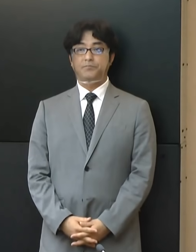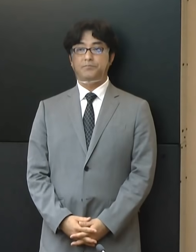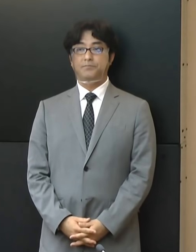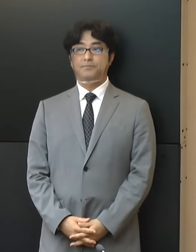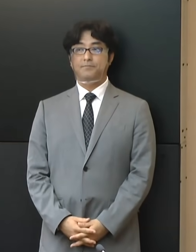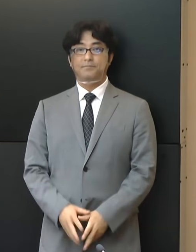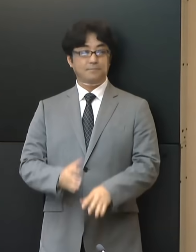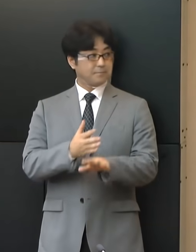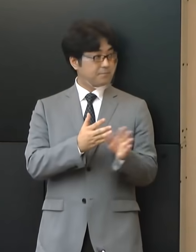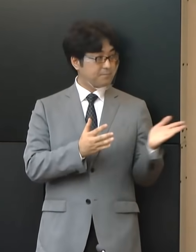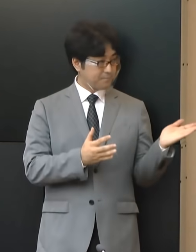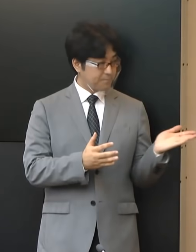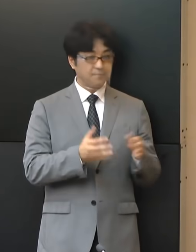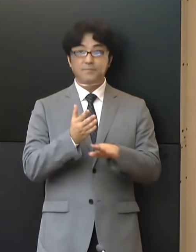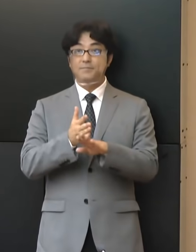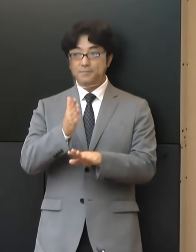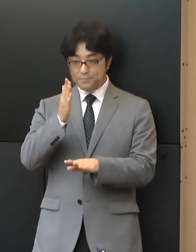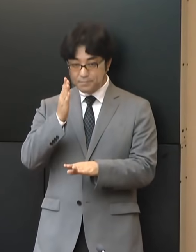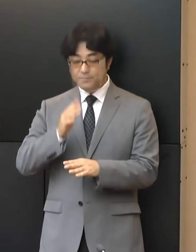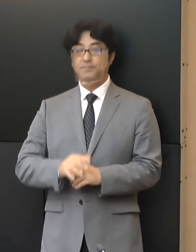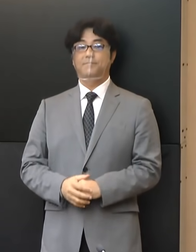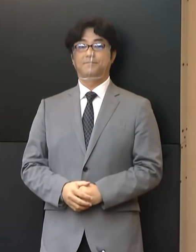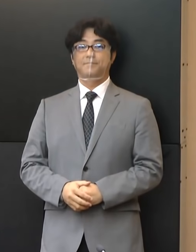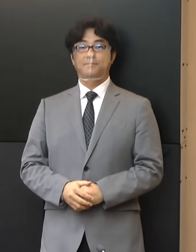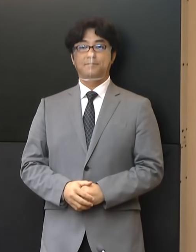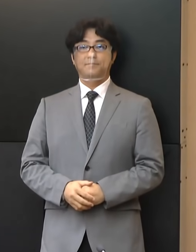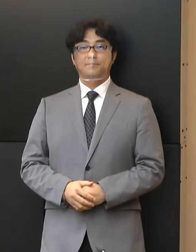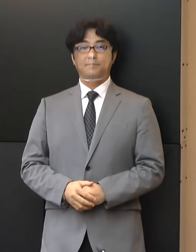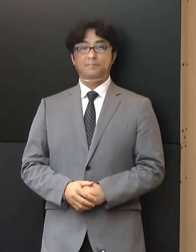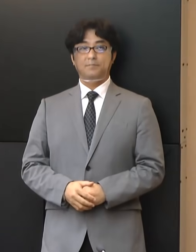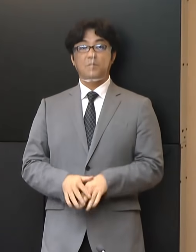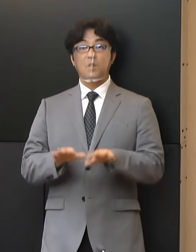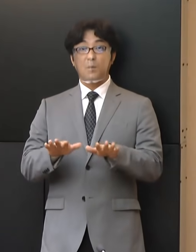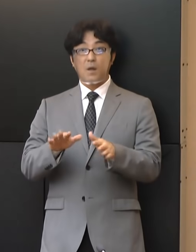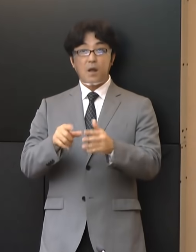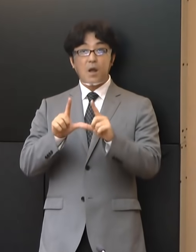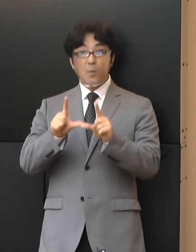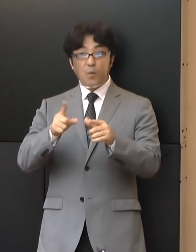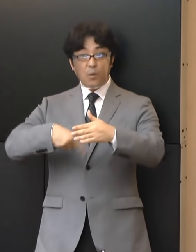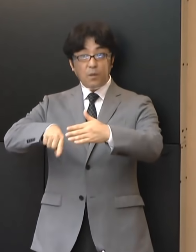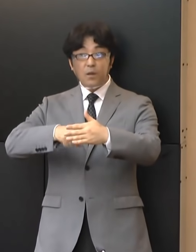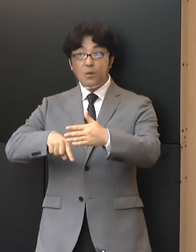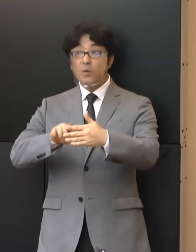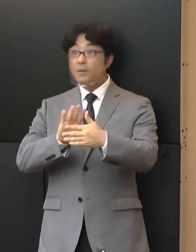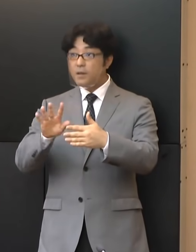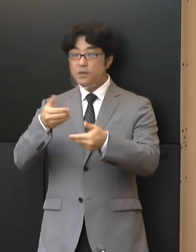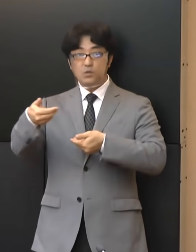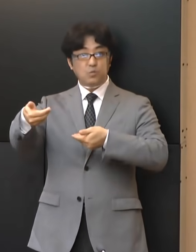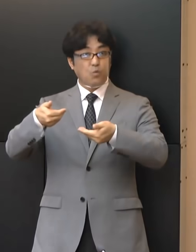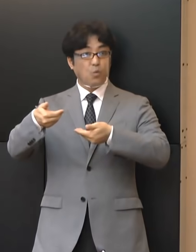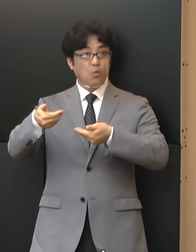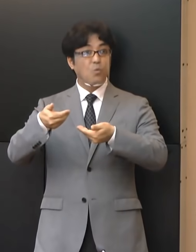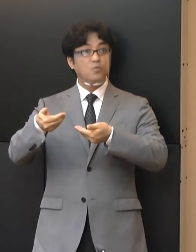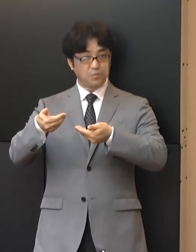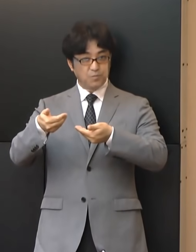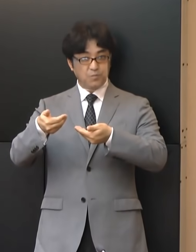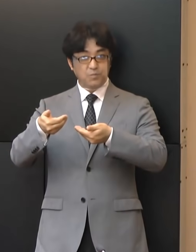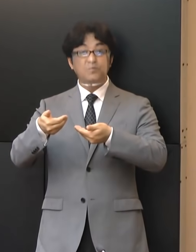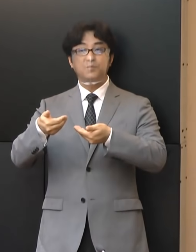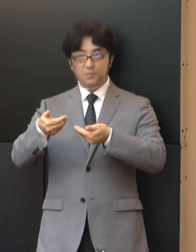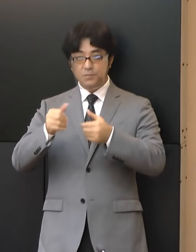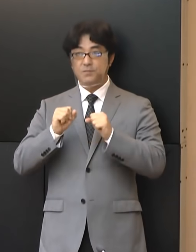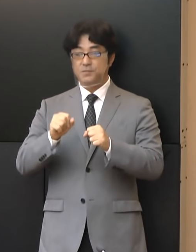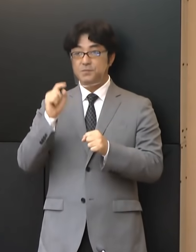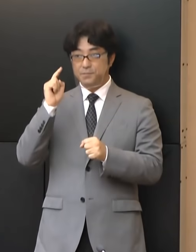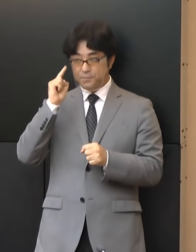ありがとうございました。ではただいまの発表に関しまして、ご質問をお受けしたいと思います